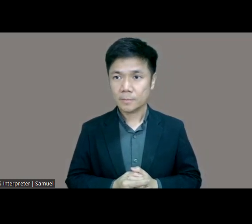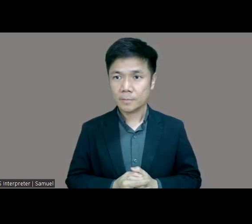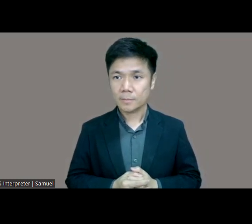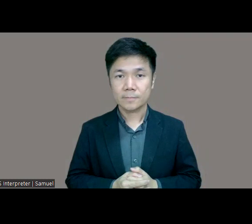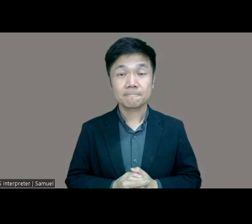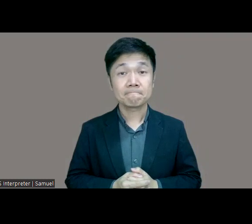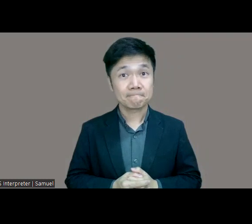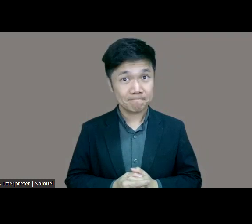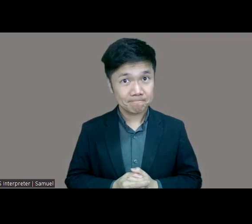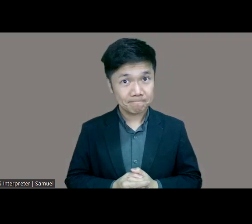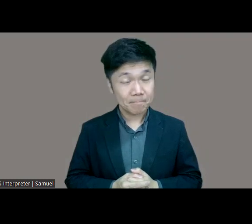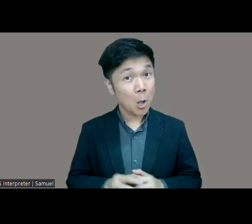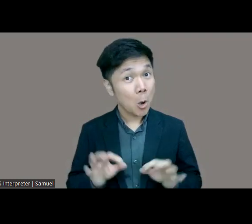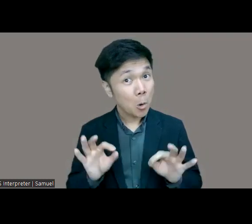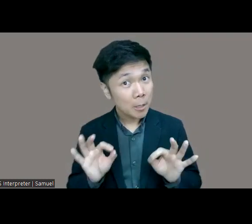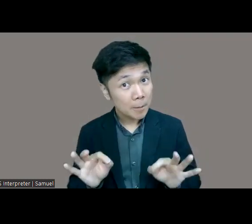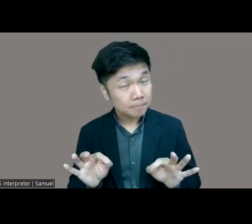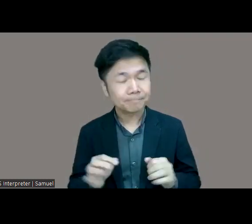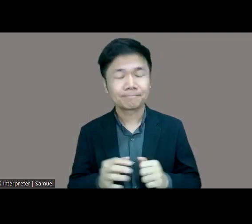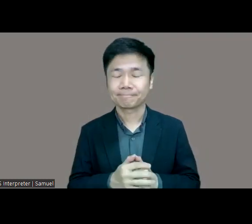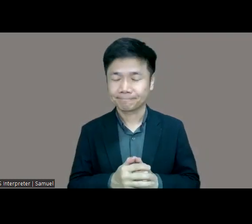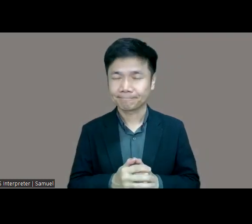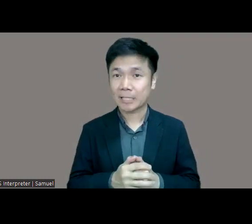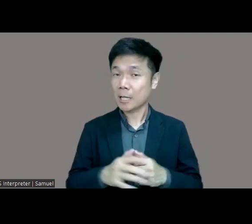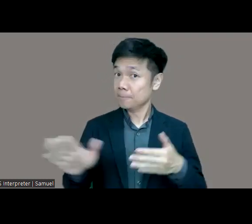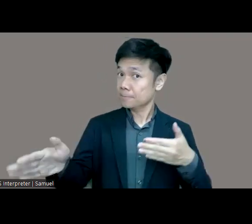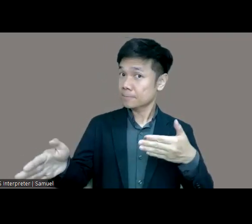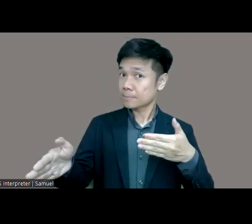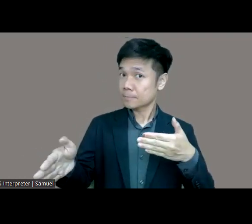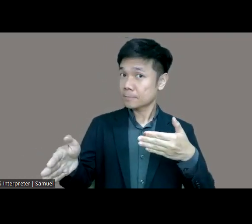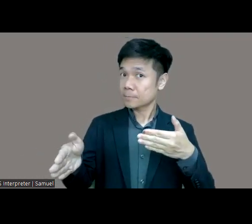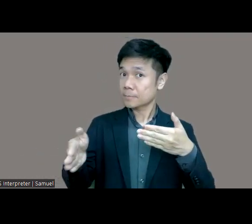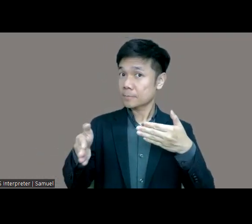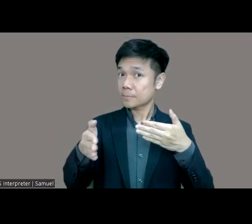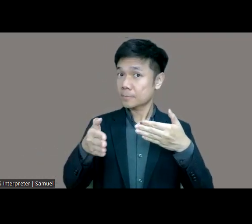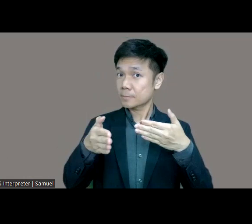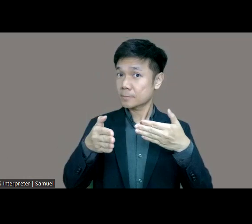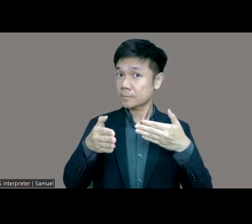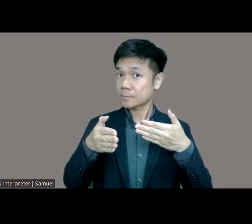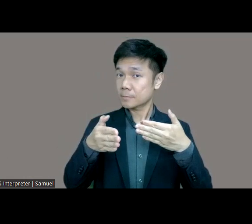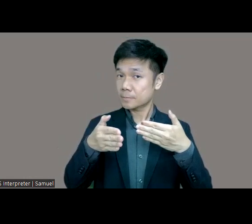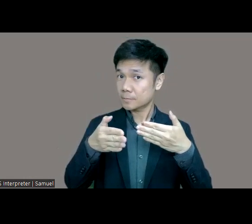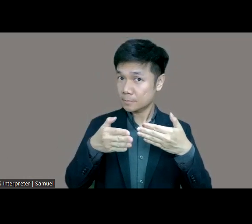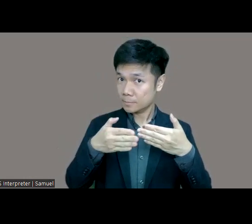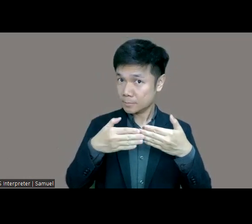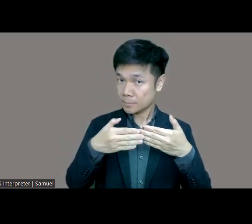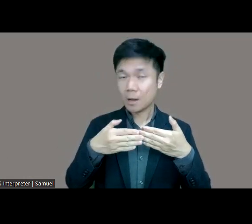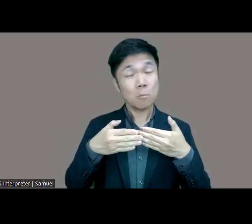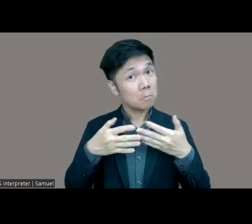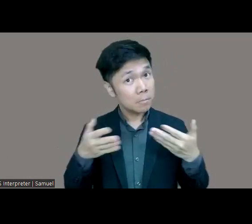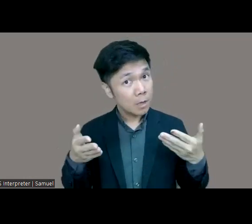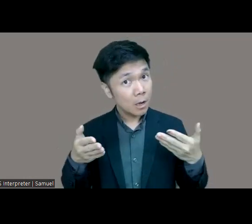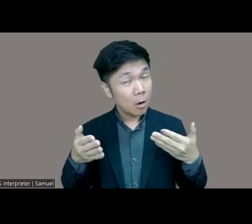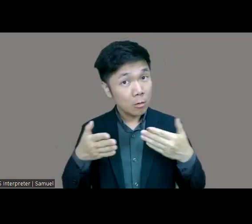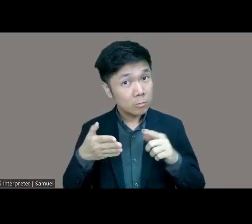Okay, so I think with this we can close. Alors avec ceci, je pense qu'on pourra terminer